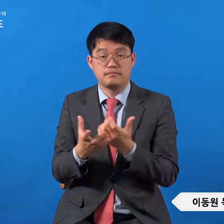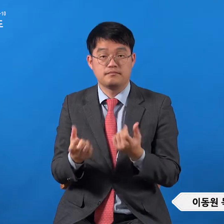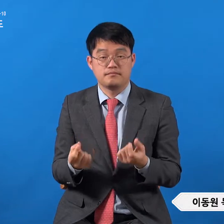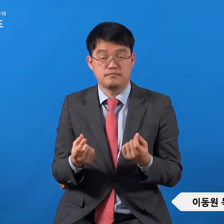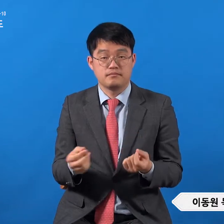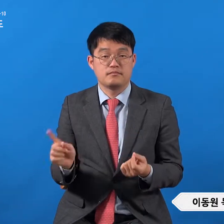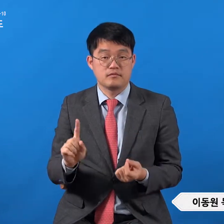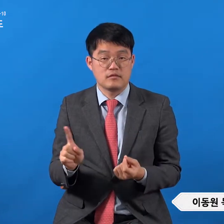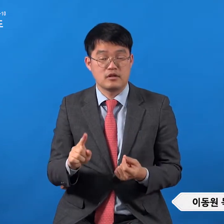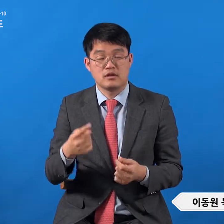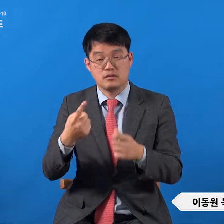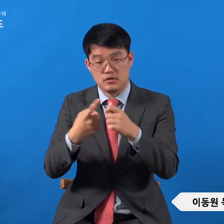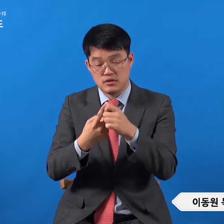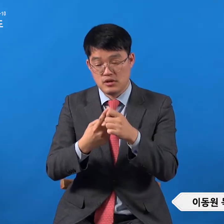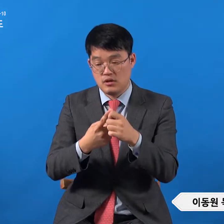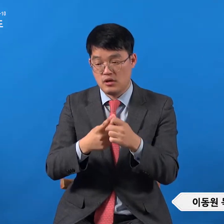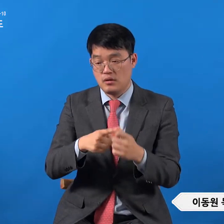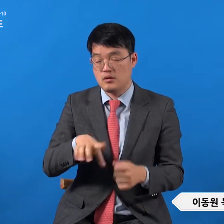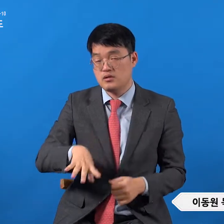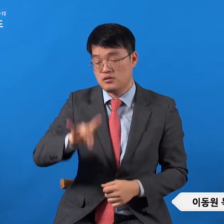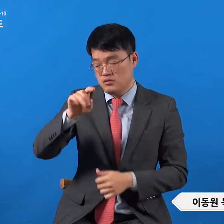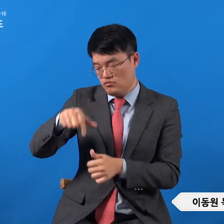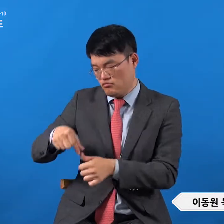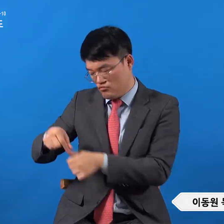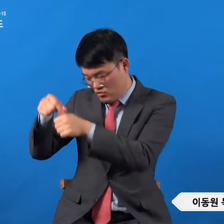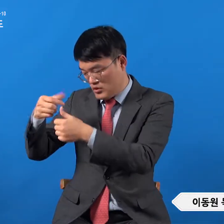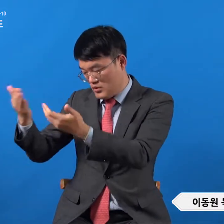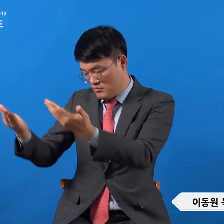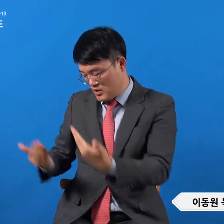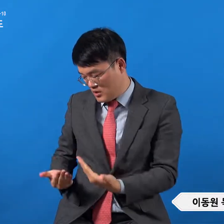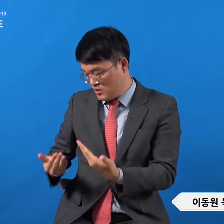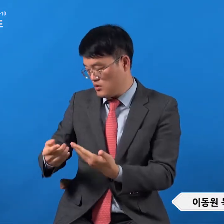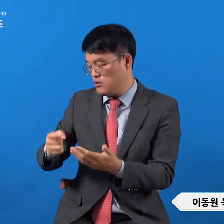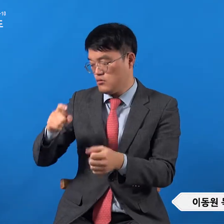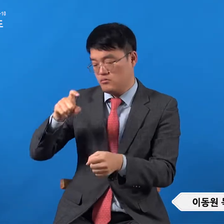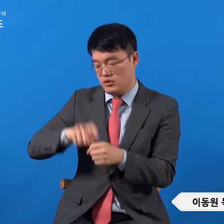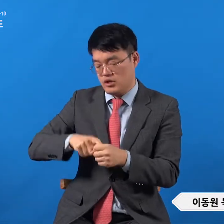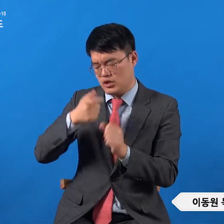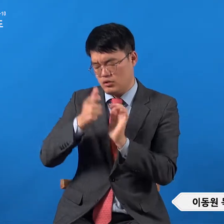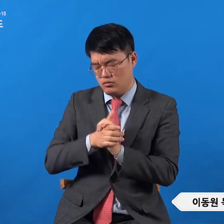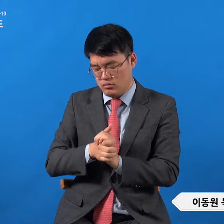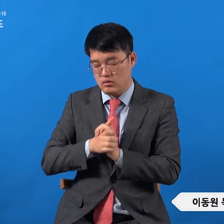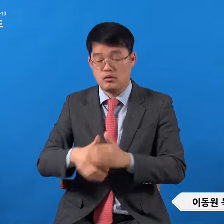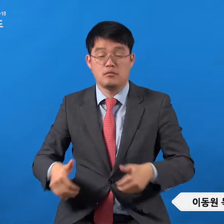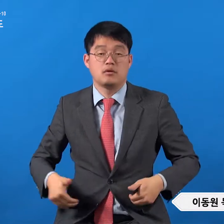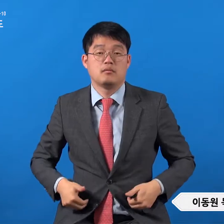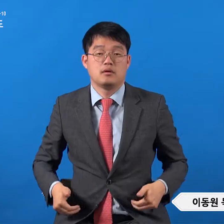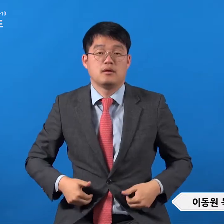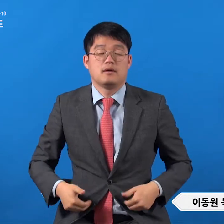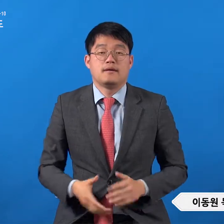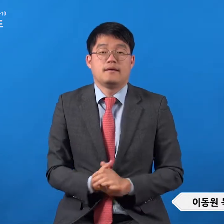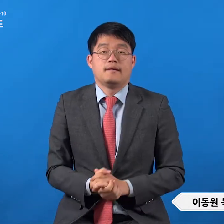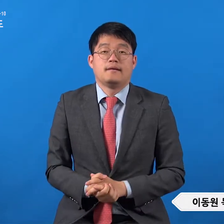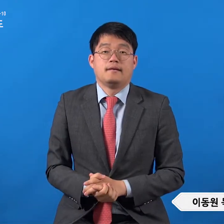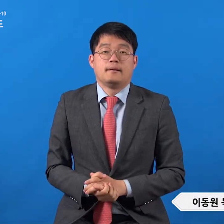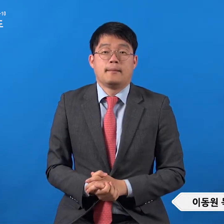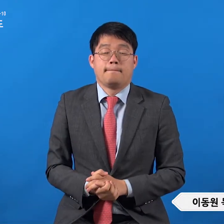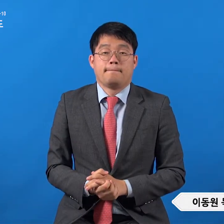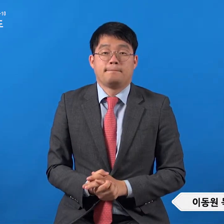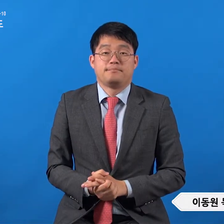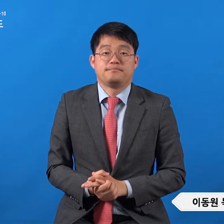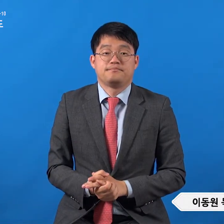하나요? 첫째, 건짐받기 위한 기도죠. 그 환난 속에서 건진받기 위한 기도를 드려야